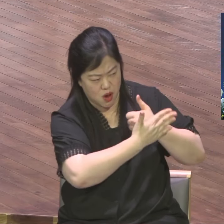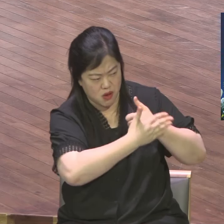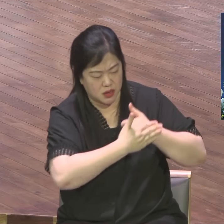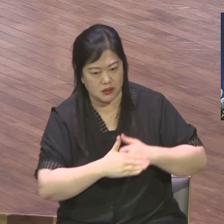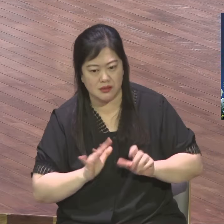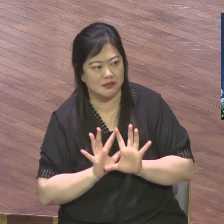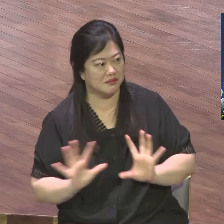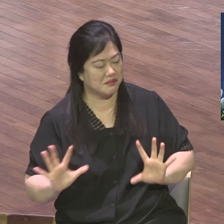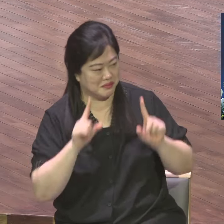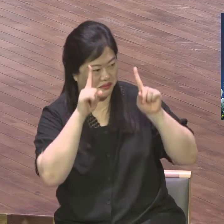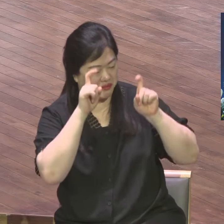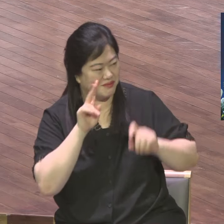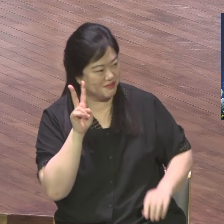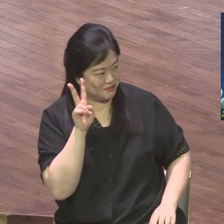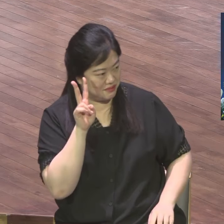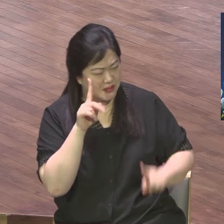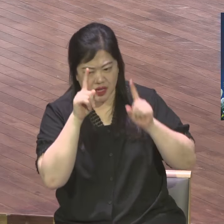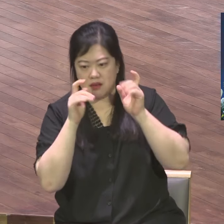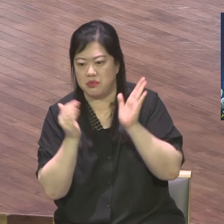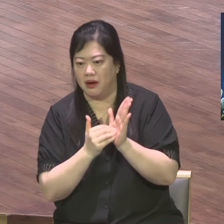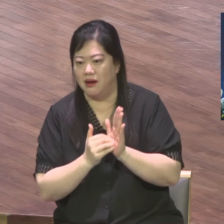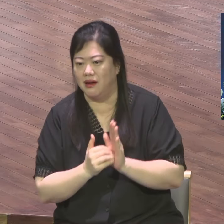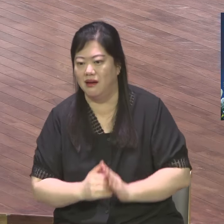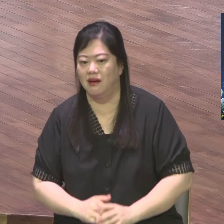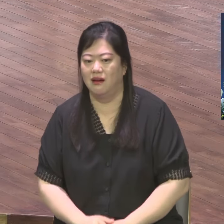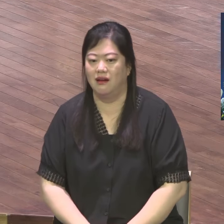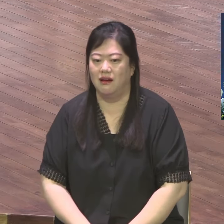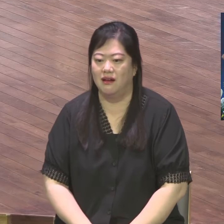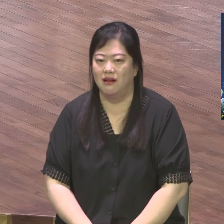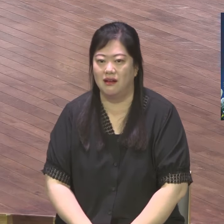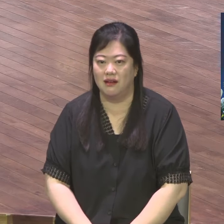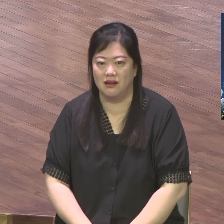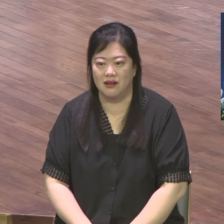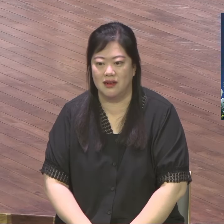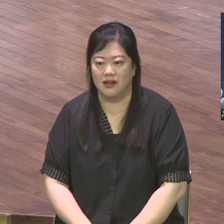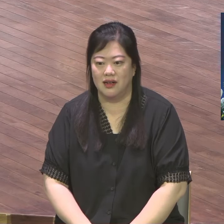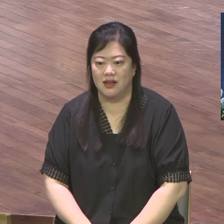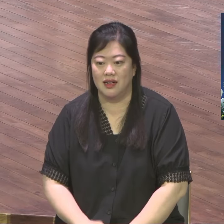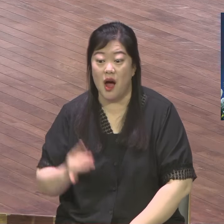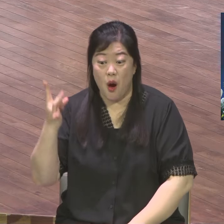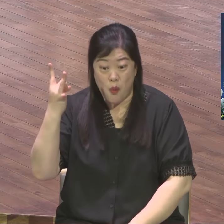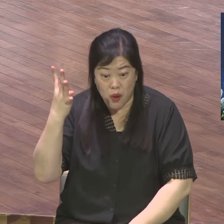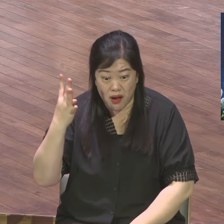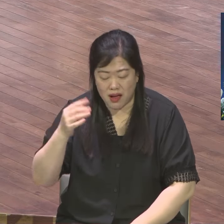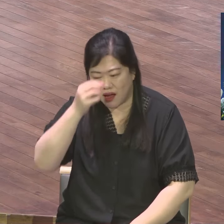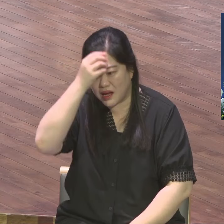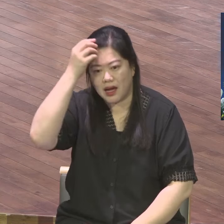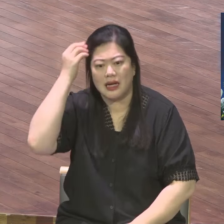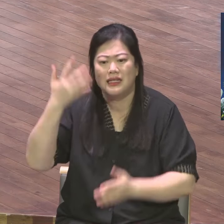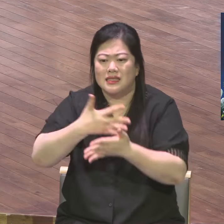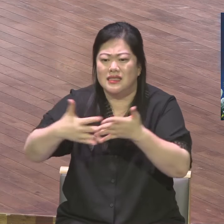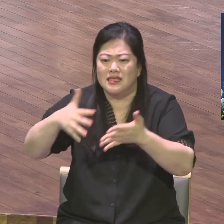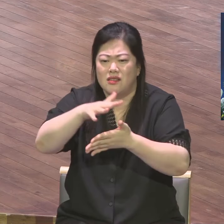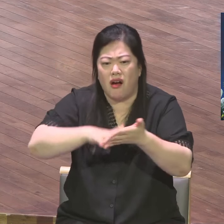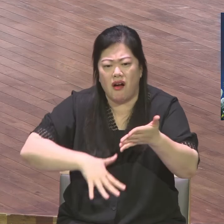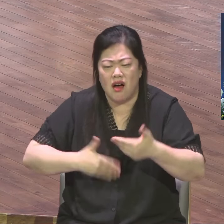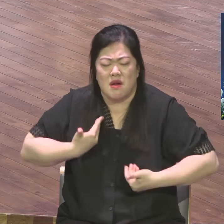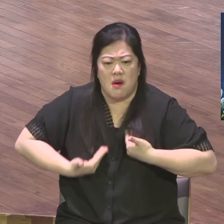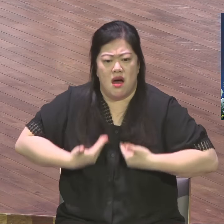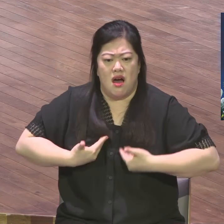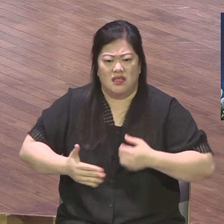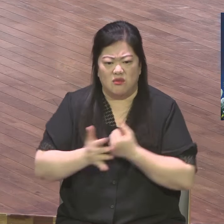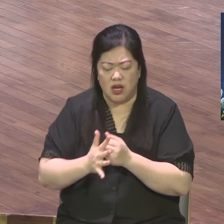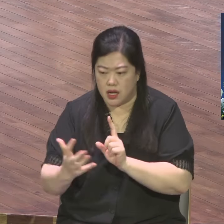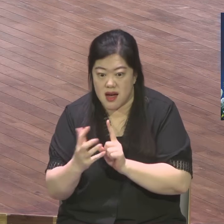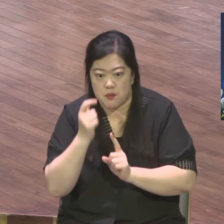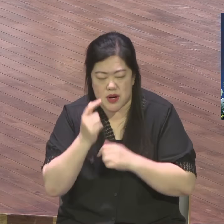미리 가기 전에 예약 안 하면 면담도 안 돼요. 근데 다 와. 참 팍 사진 찍었다.